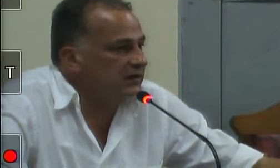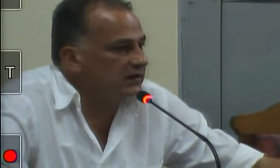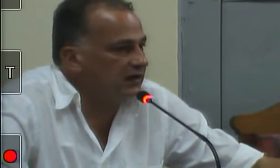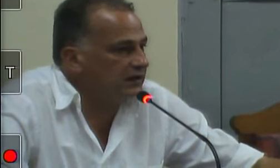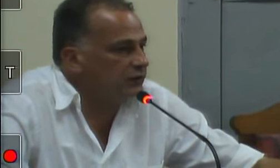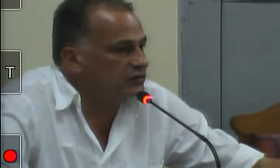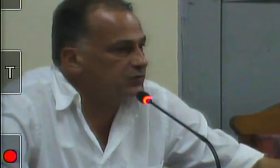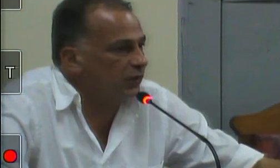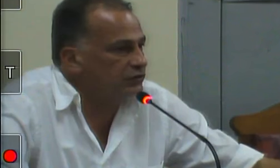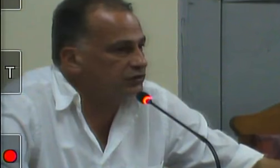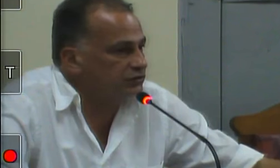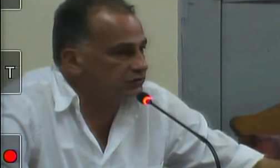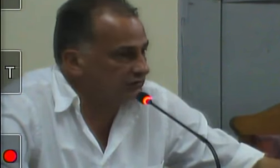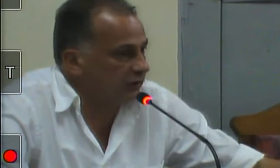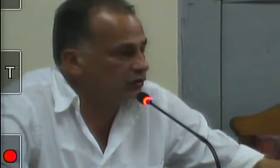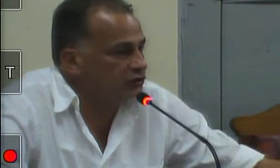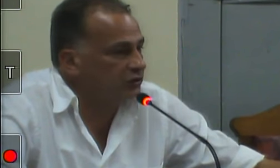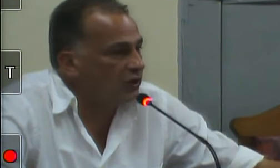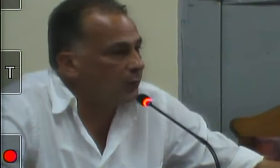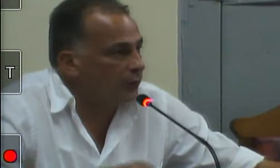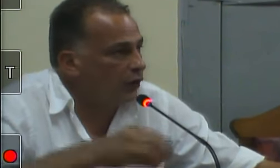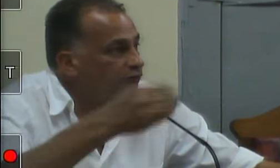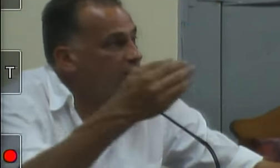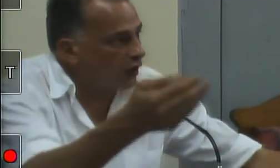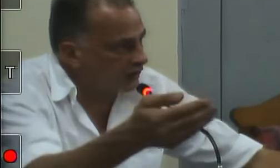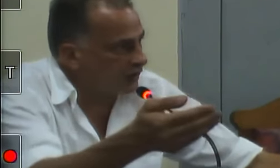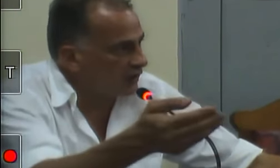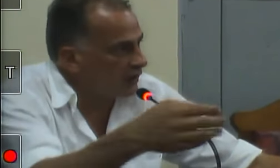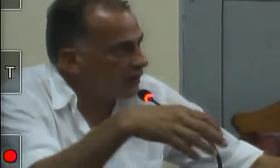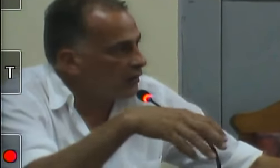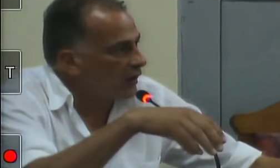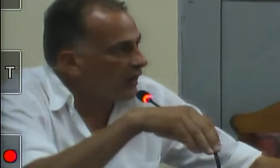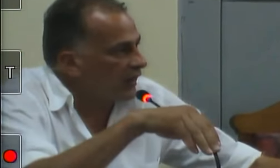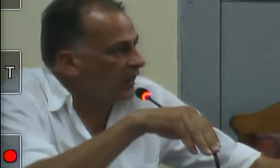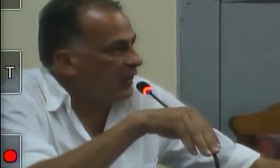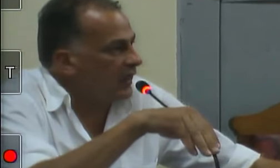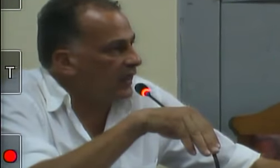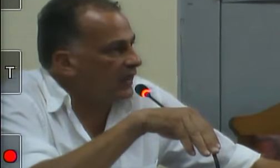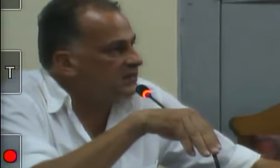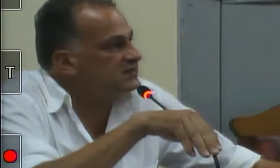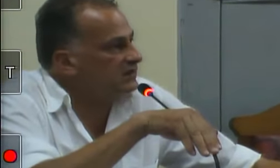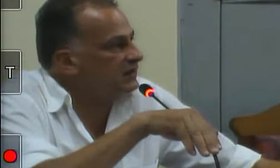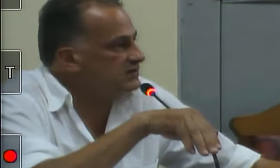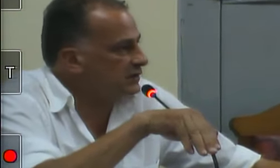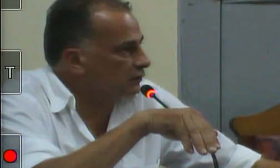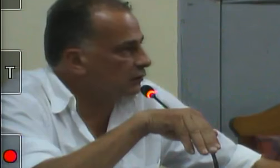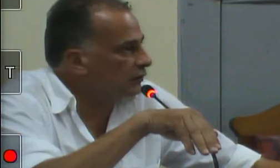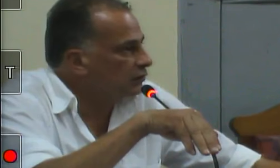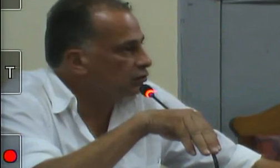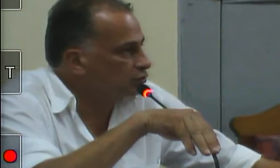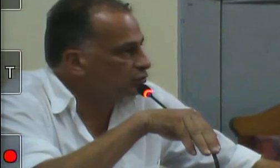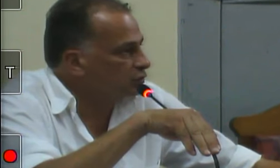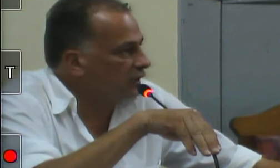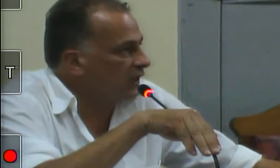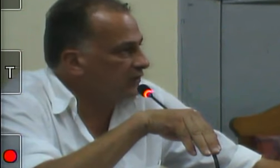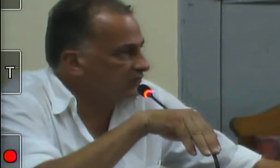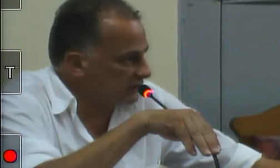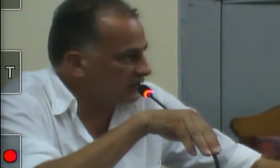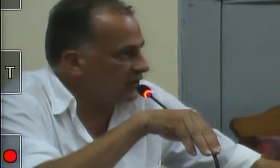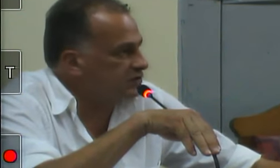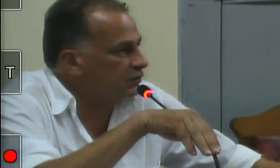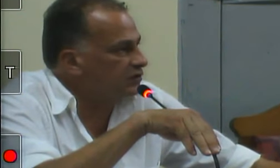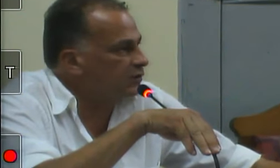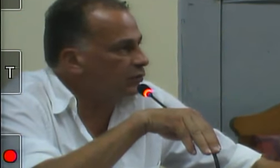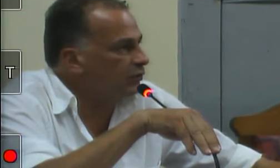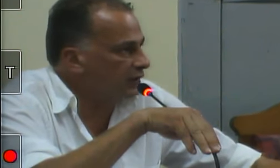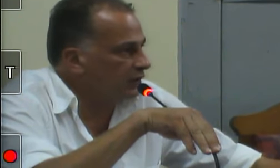a Secretaria Municipal de Saúde provoque essa intenção junto à